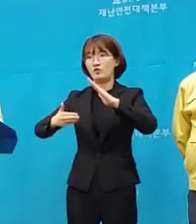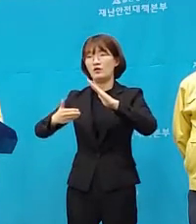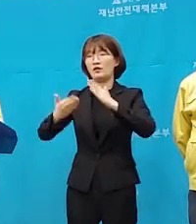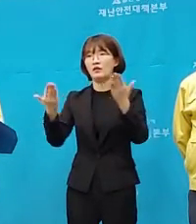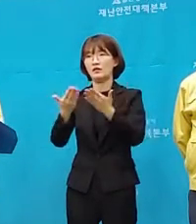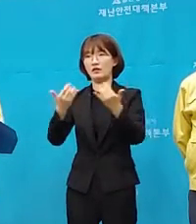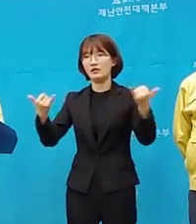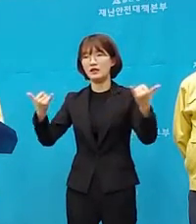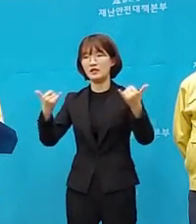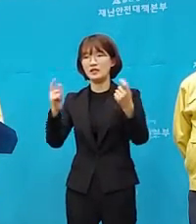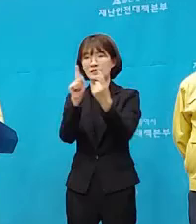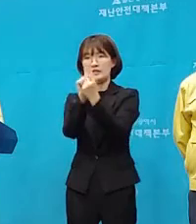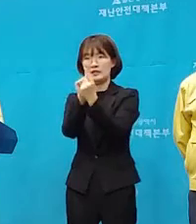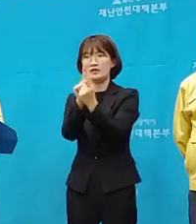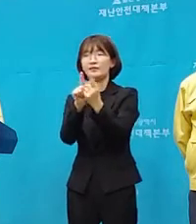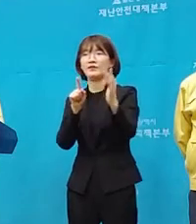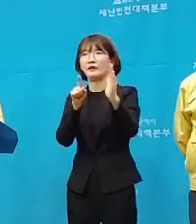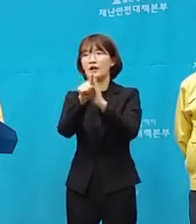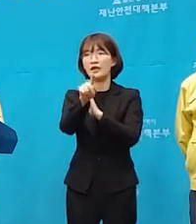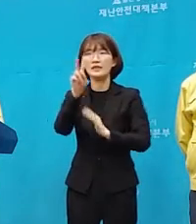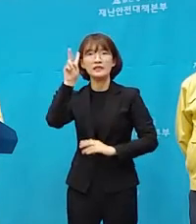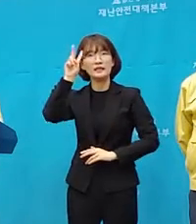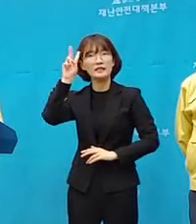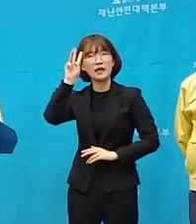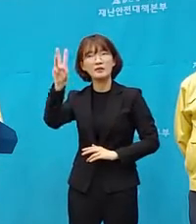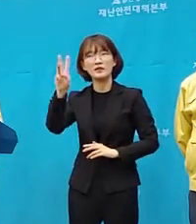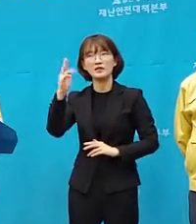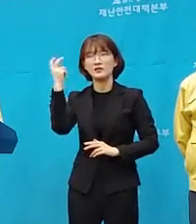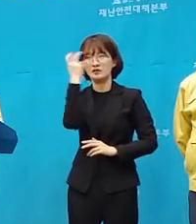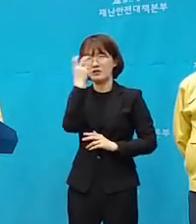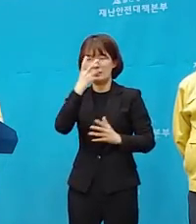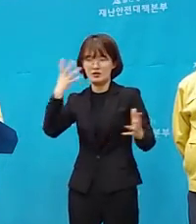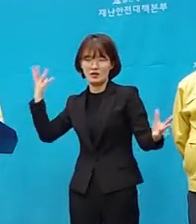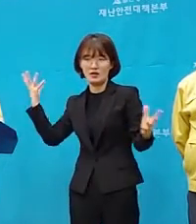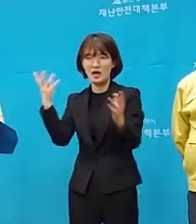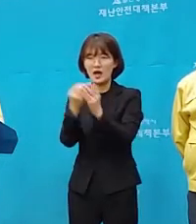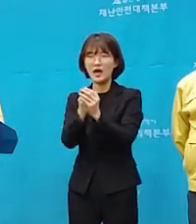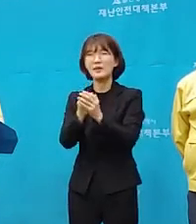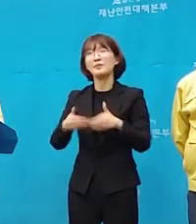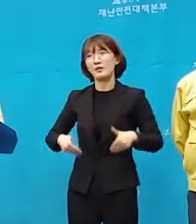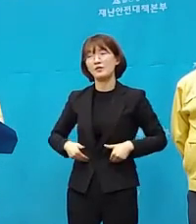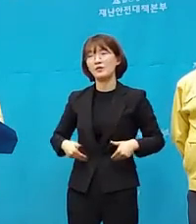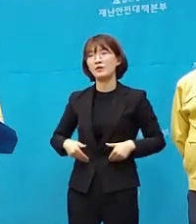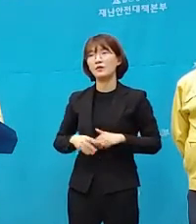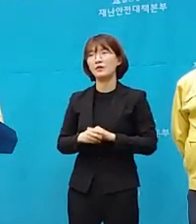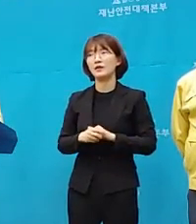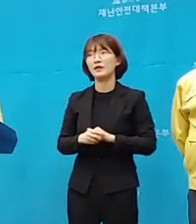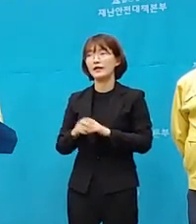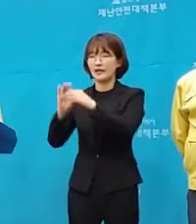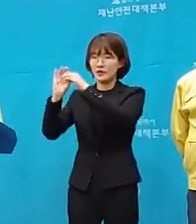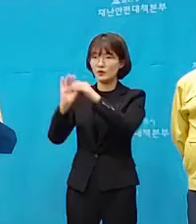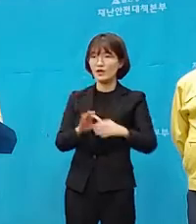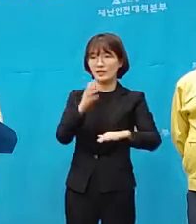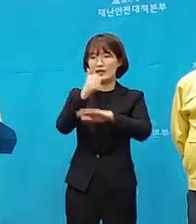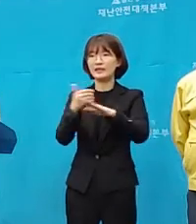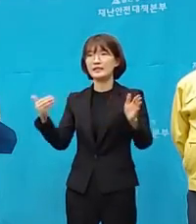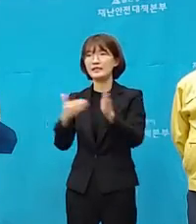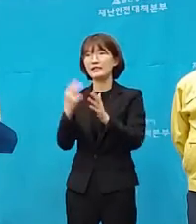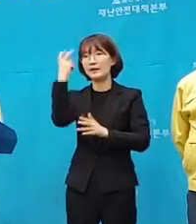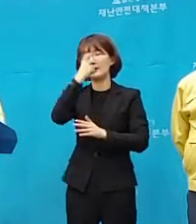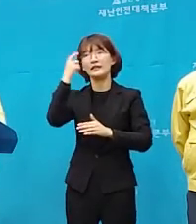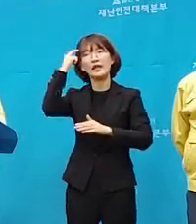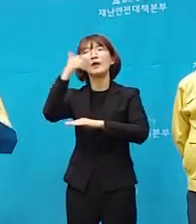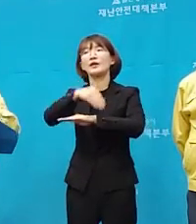나가서 저희들이 그 한 2, 3일 정도는 걸릴 것 같습니다. 일제 점검을 하고 지속적으로 끝날 때까지 계속 감시를 할